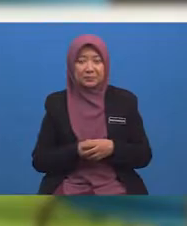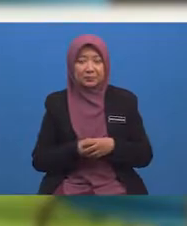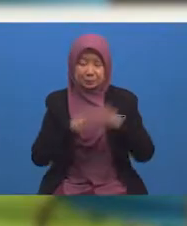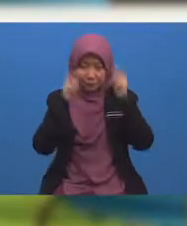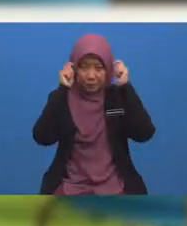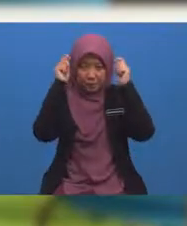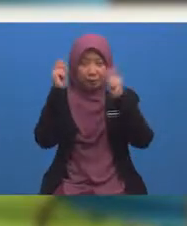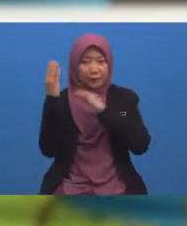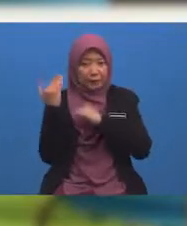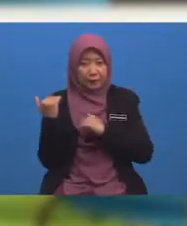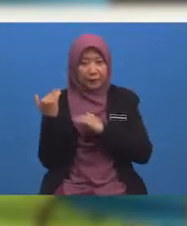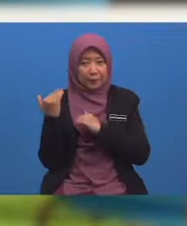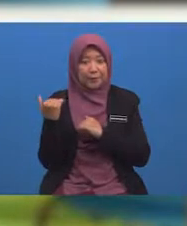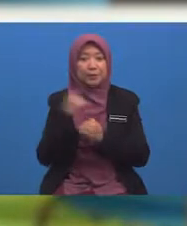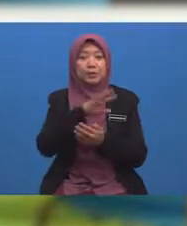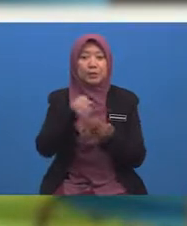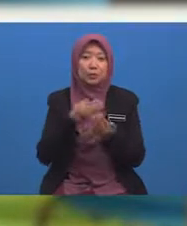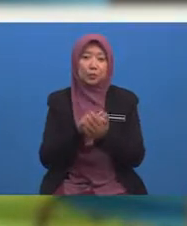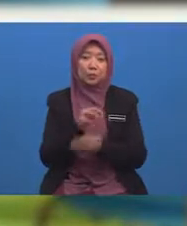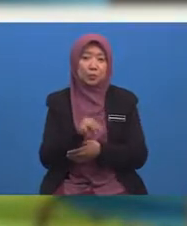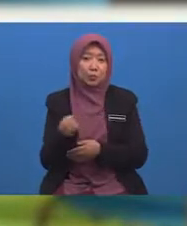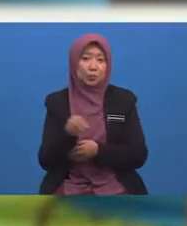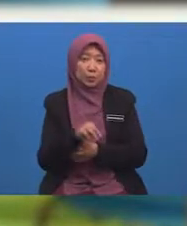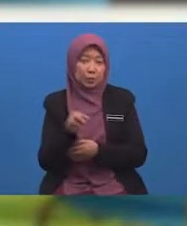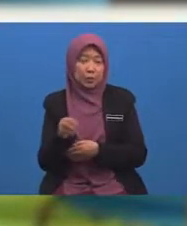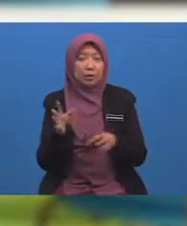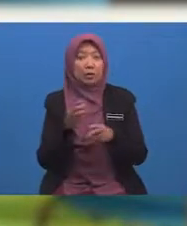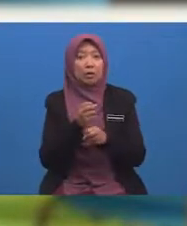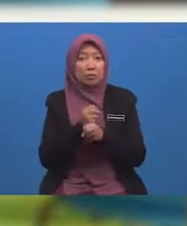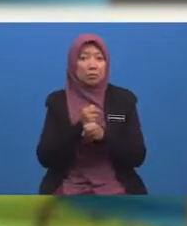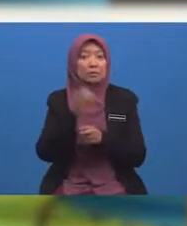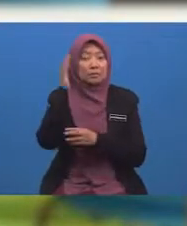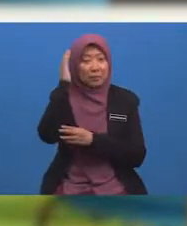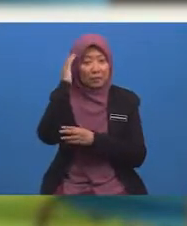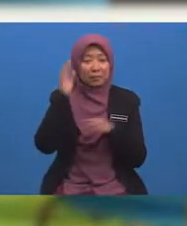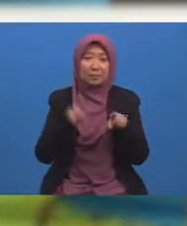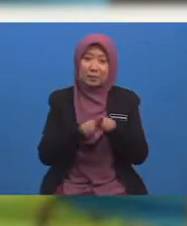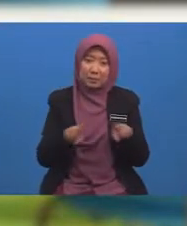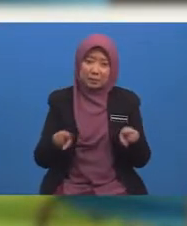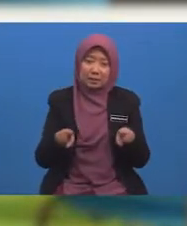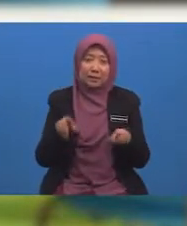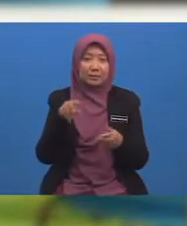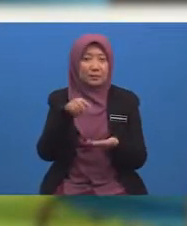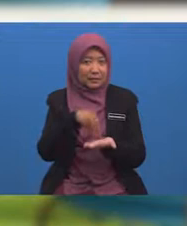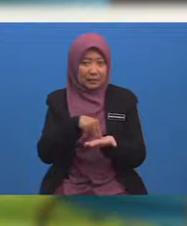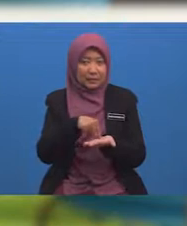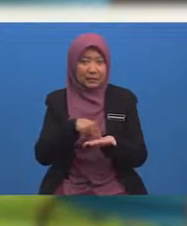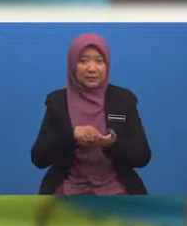Ustazah harap semua murid-murid dapat mengerti perbezaan ini.